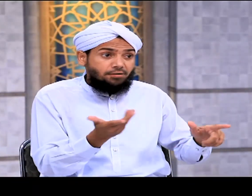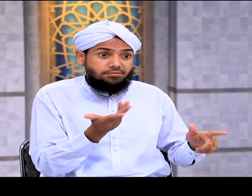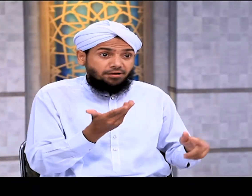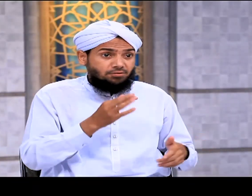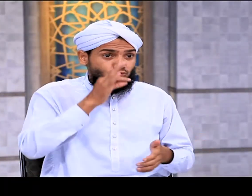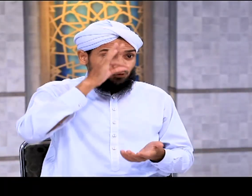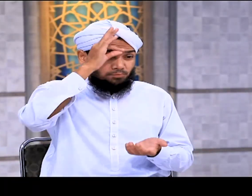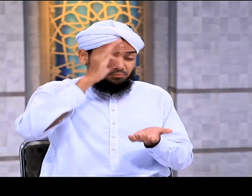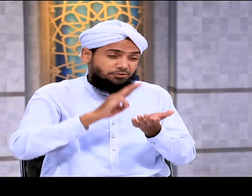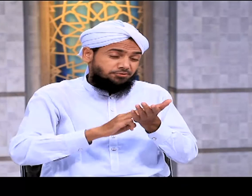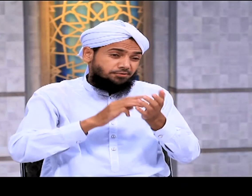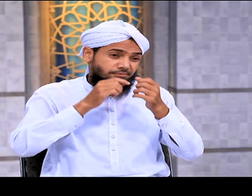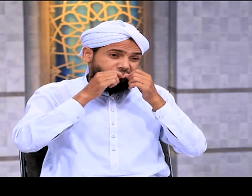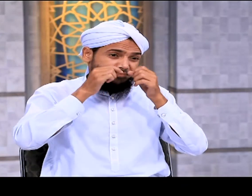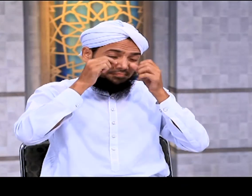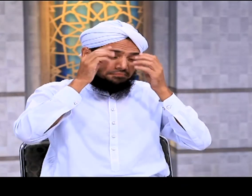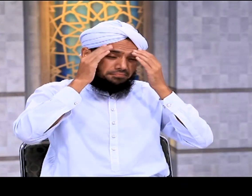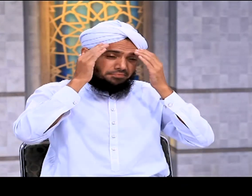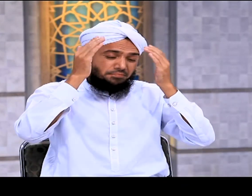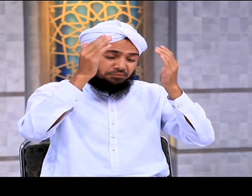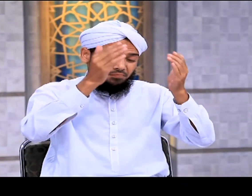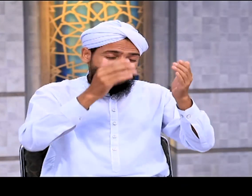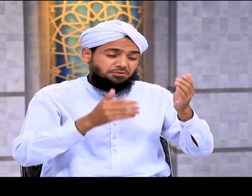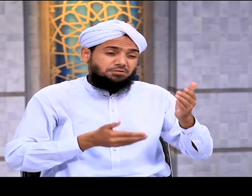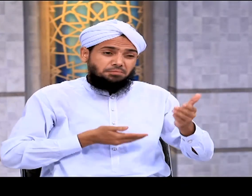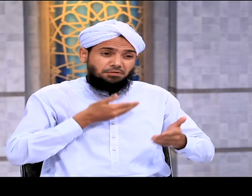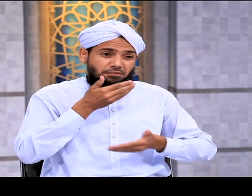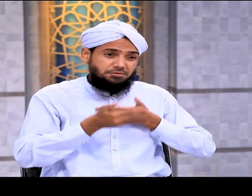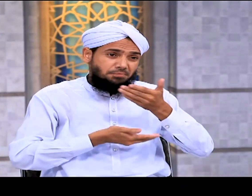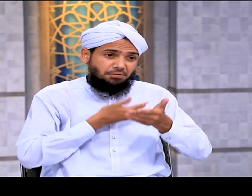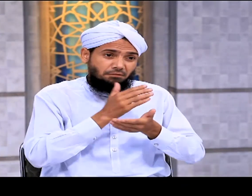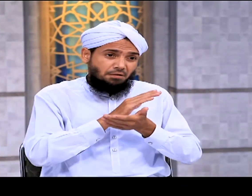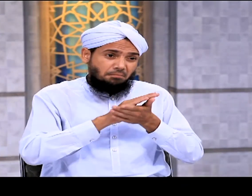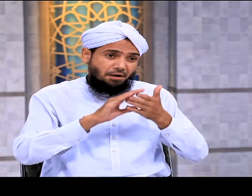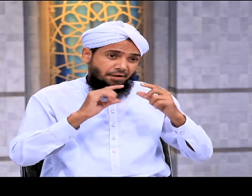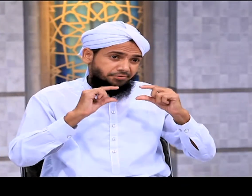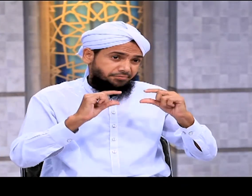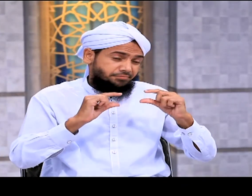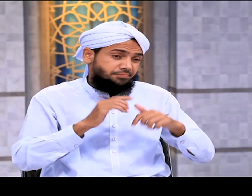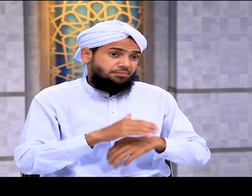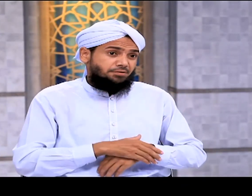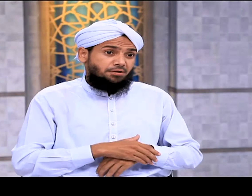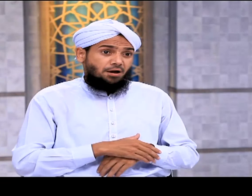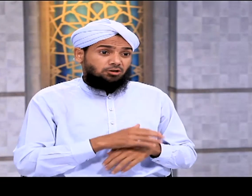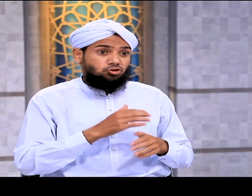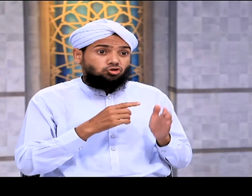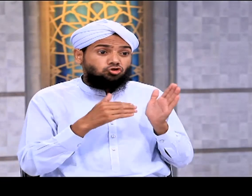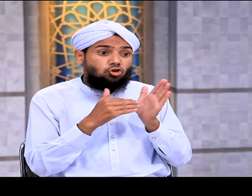نبی رسول ہاشمی صلی اللہ علیہ وآلہ وصحبہ وسلم نے فرمایا، اگر زقوم یعنی تھوہر